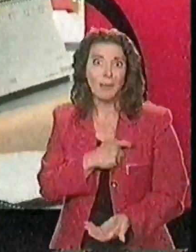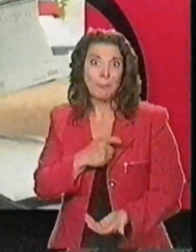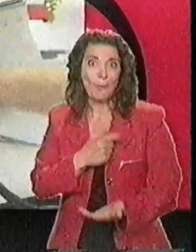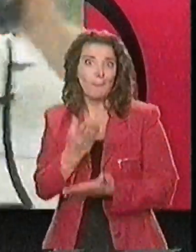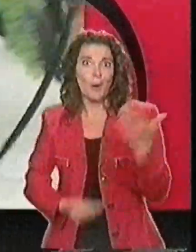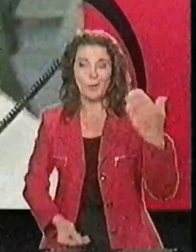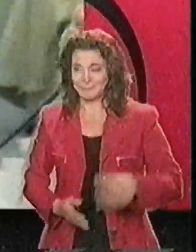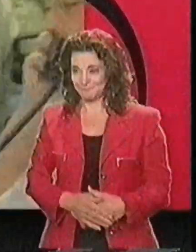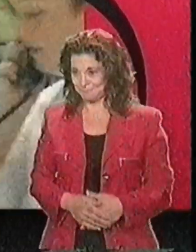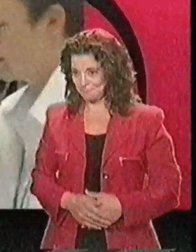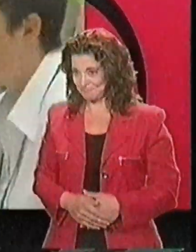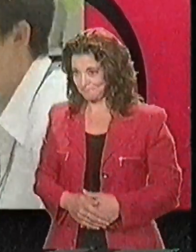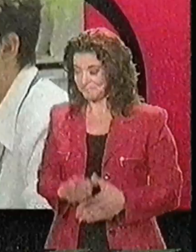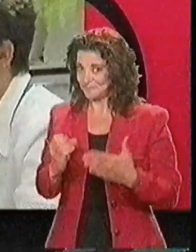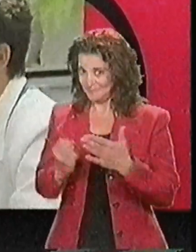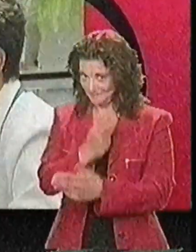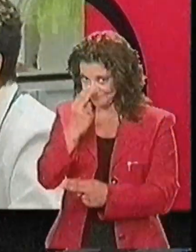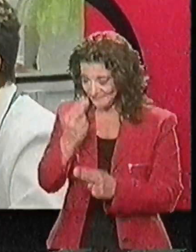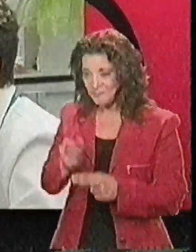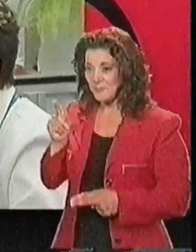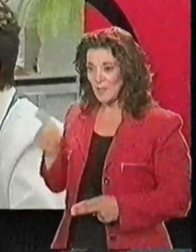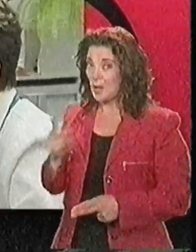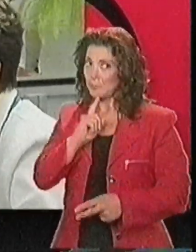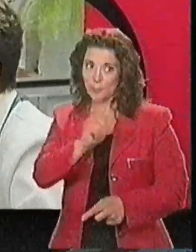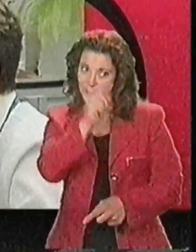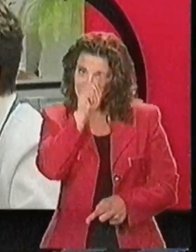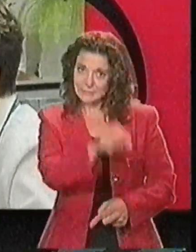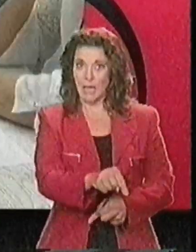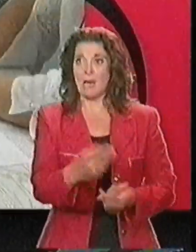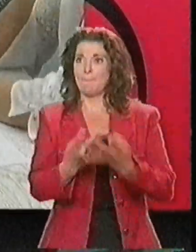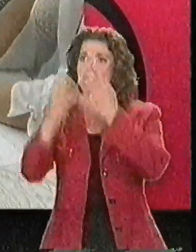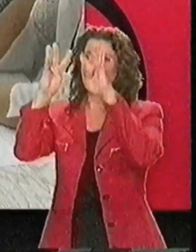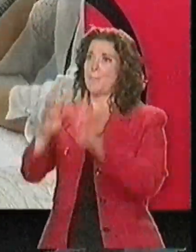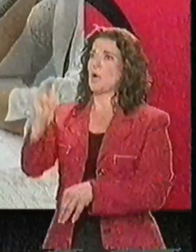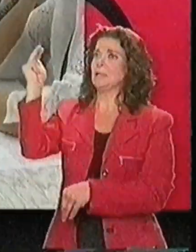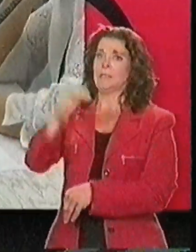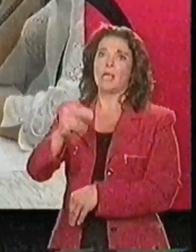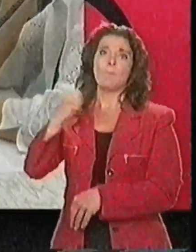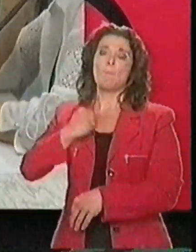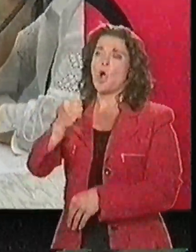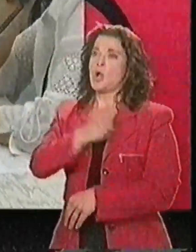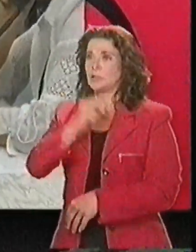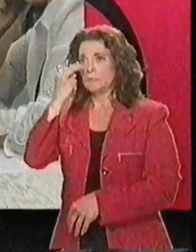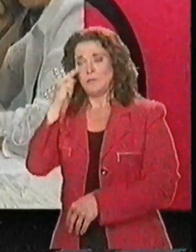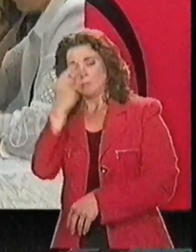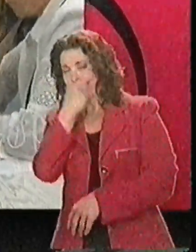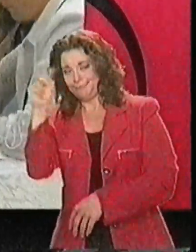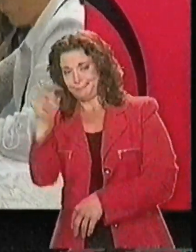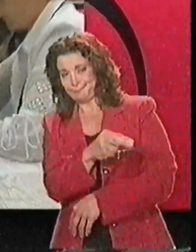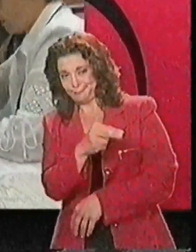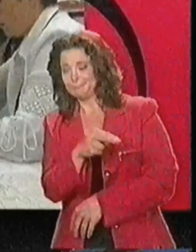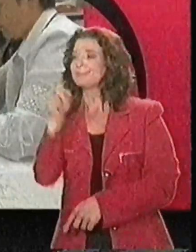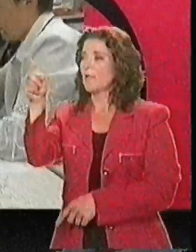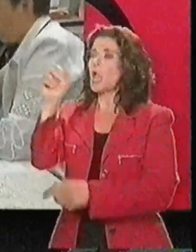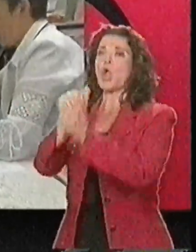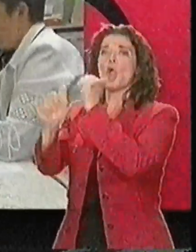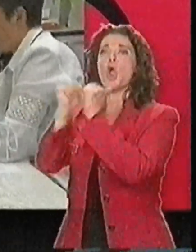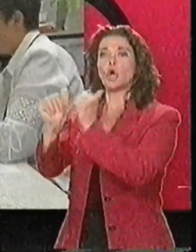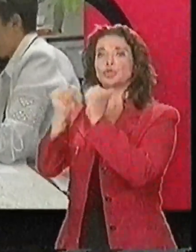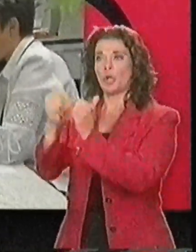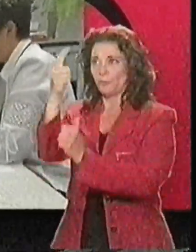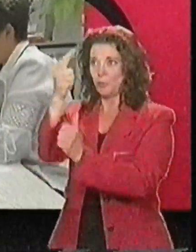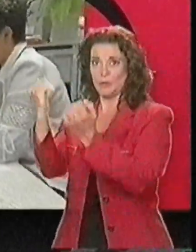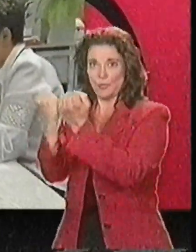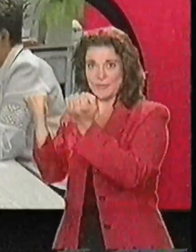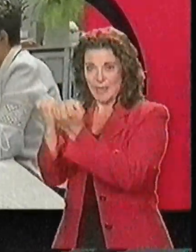C'est pour éviter d'autres mésaventures de ce genre que la Banque nationale polonaise, avec l'Office de protection des consommateurs, a ouvert